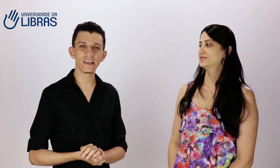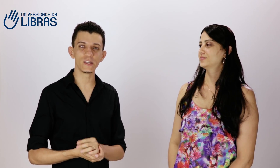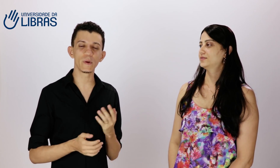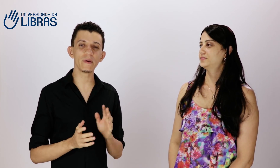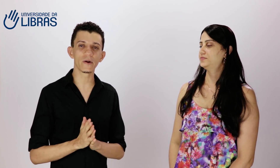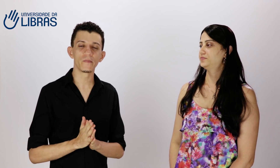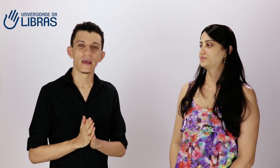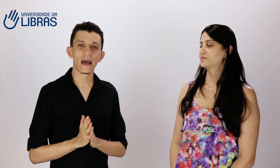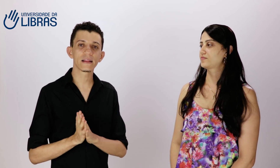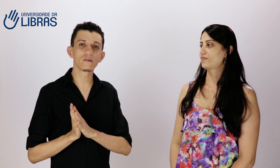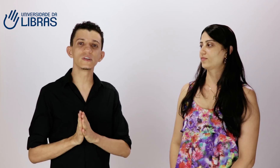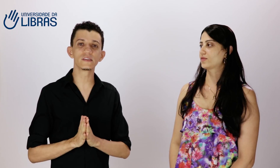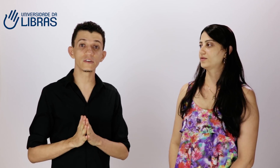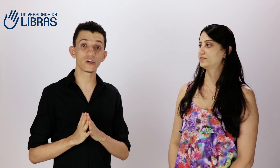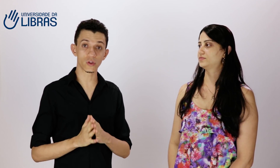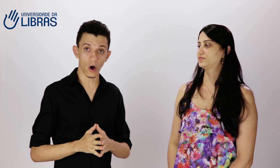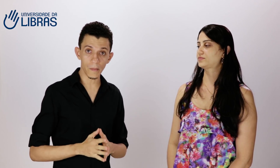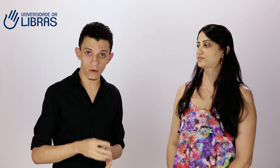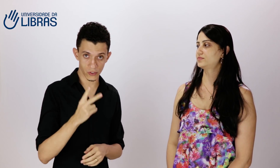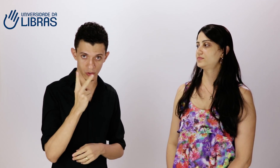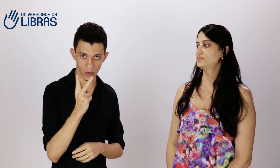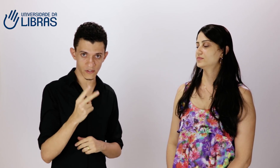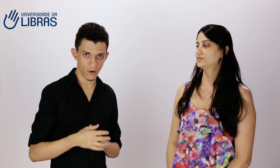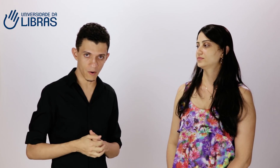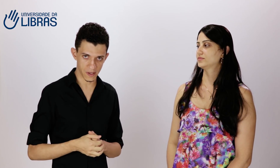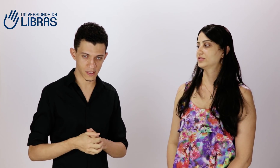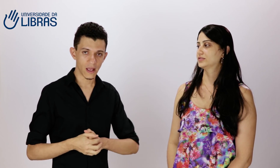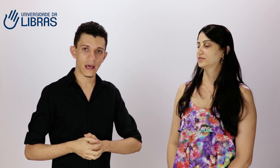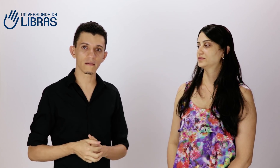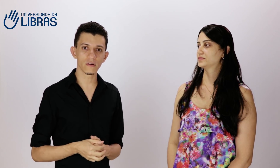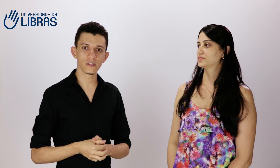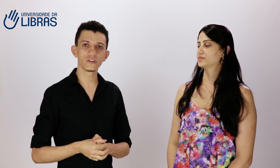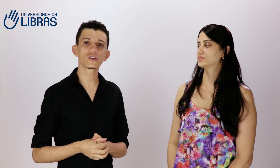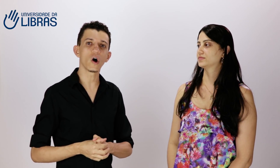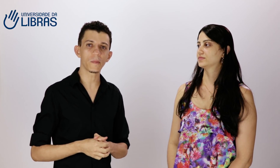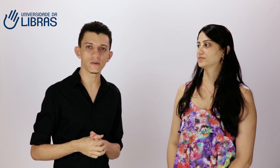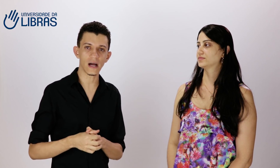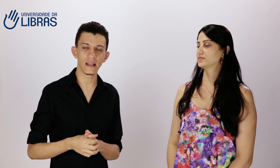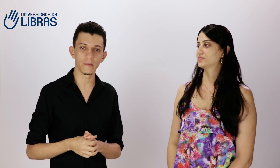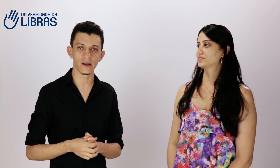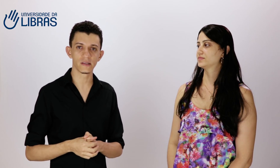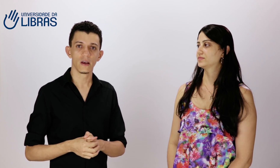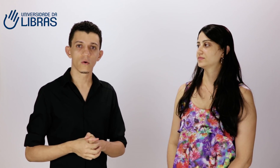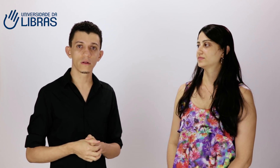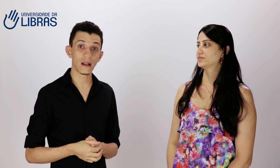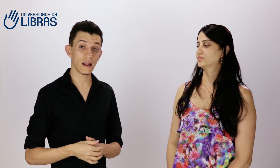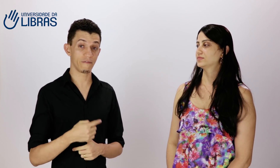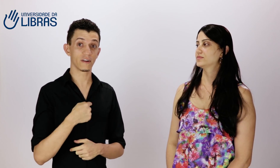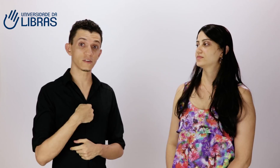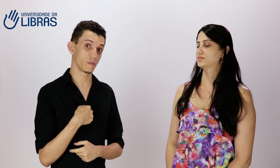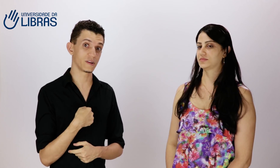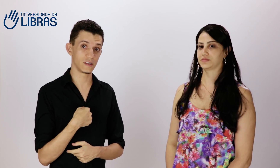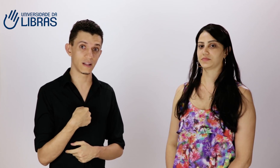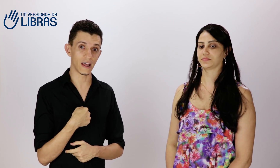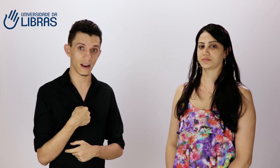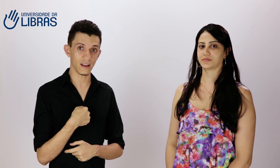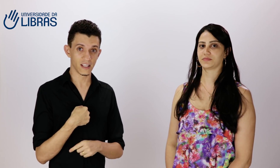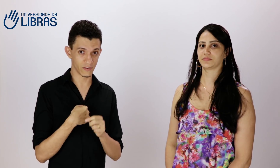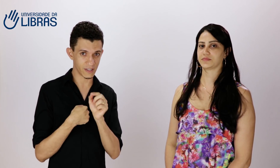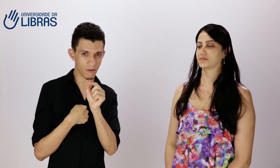seguinte. Primeiro, ela está utilizando de tópicos de duas formas. Ela está usando de tópicos na Libras quando ela levanta a sobrancelha dela. Se você